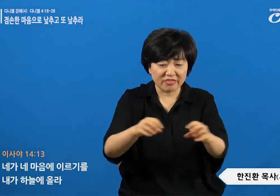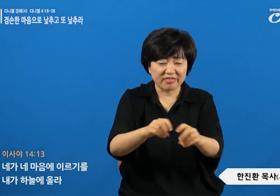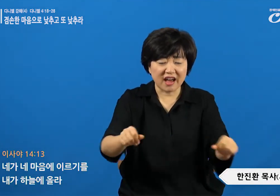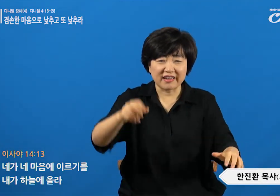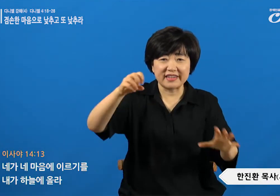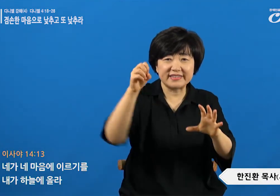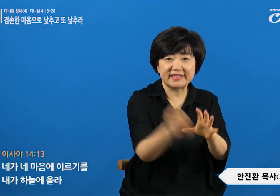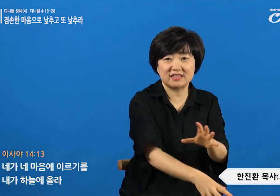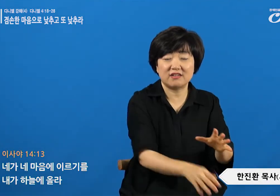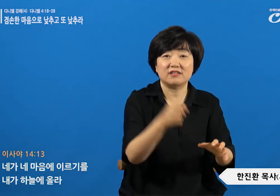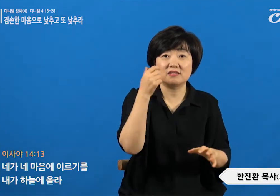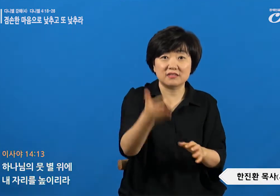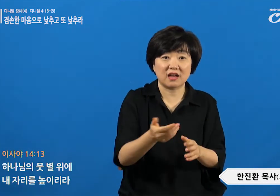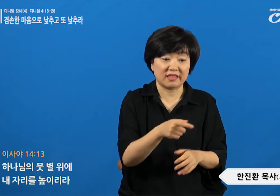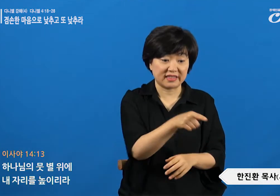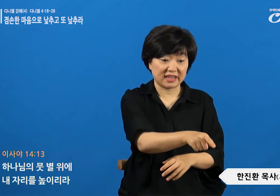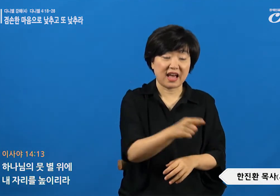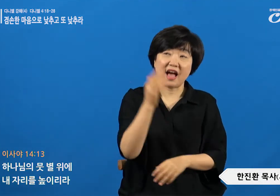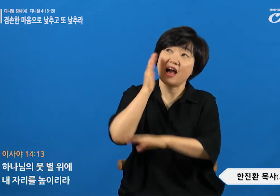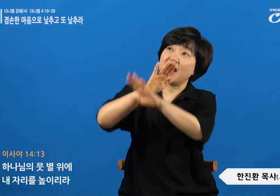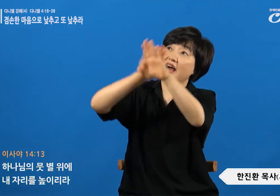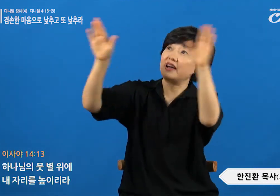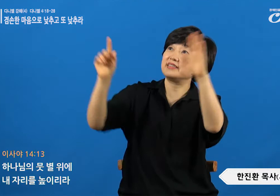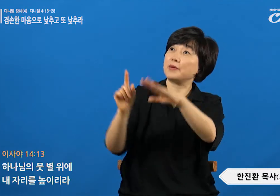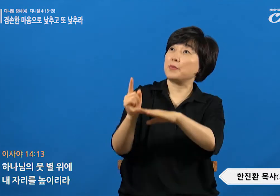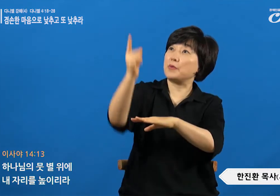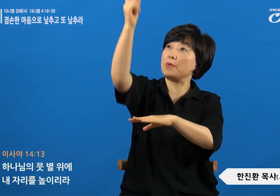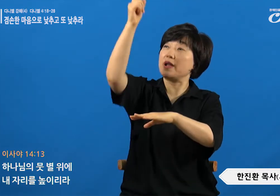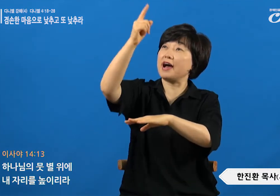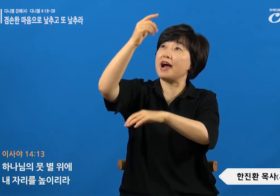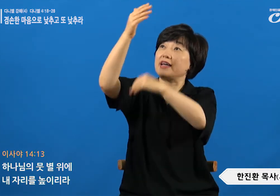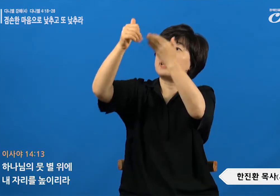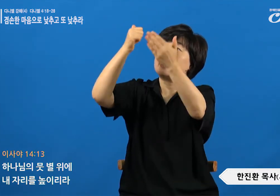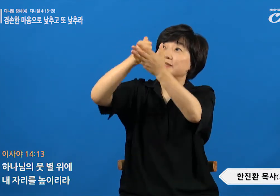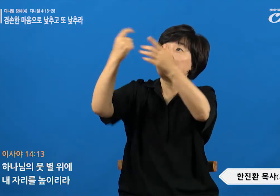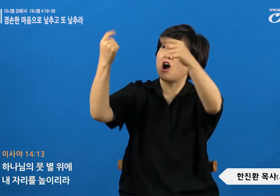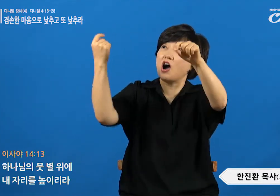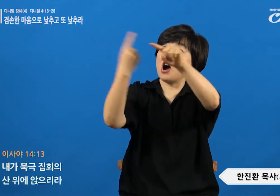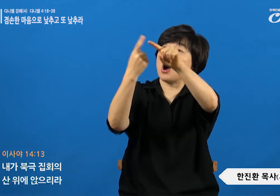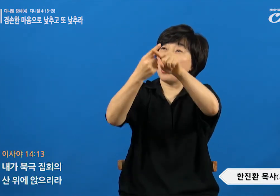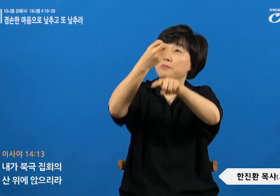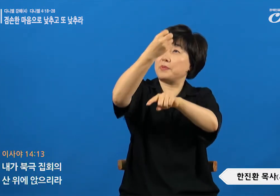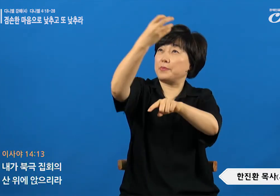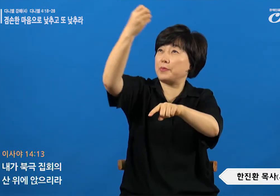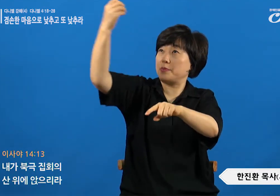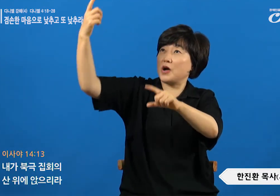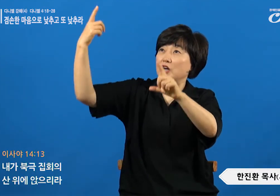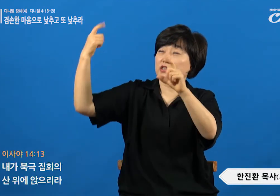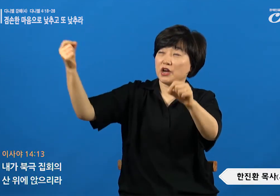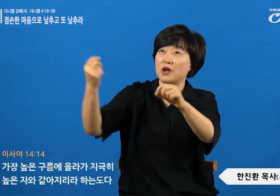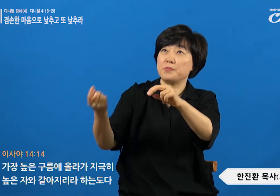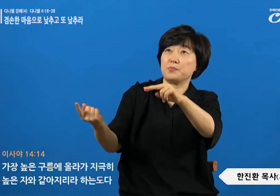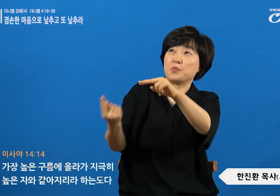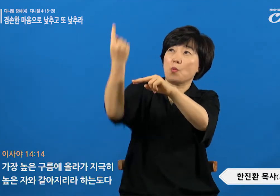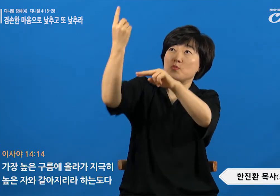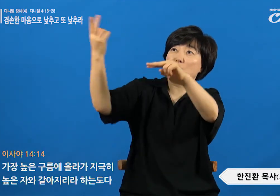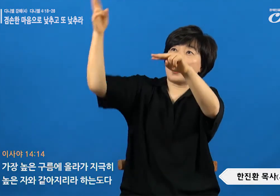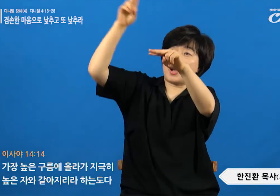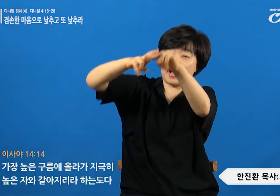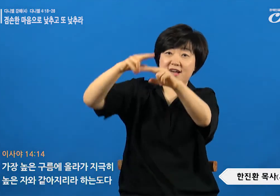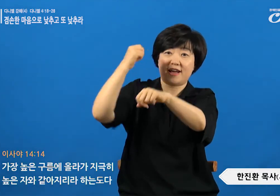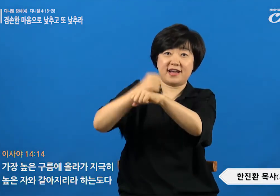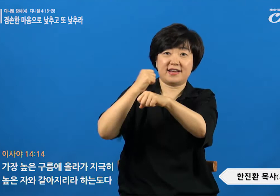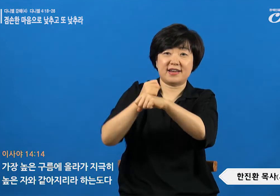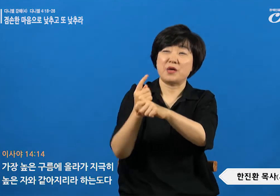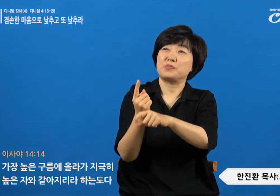내 마음에 이르기를 내가 하늘에 올라 하나님의 뭇별 위에 내가 북극 지폐의 산 위에 앉으리라. 가장 높은